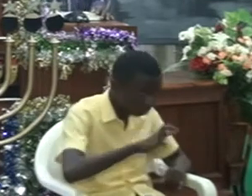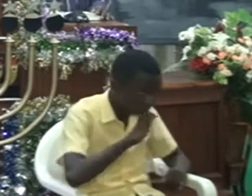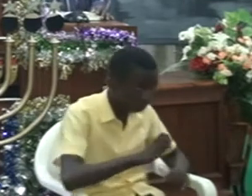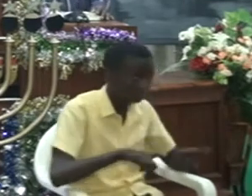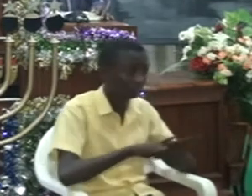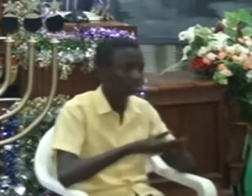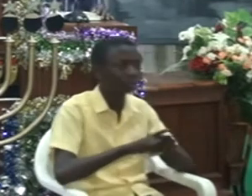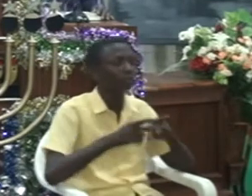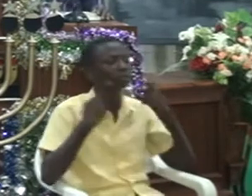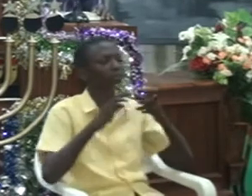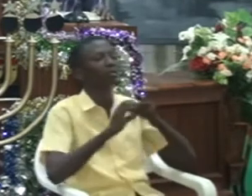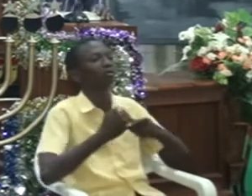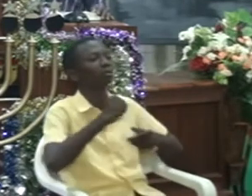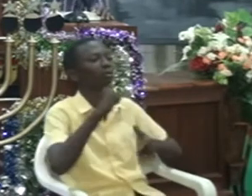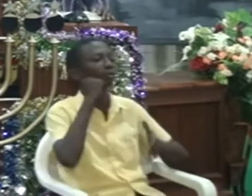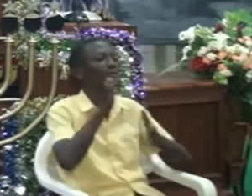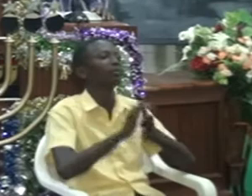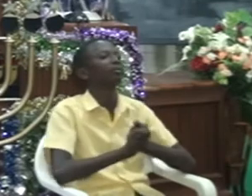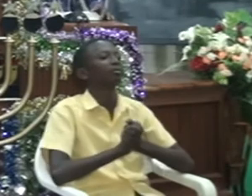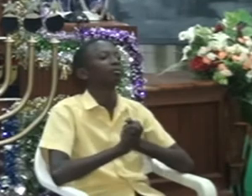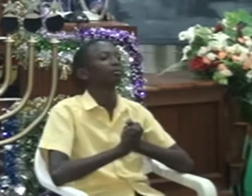ni mchungaji wa mke wake.